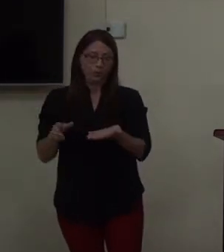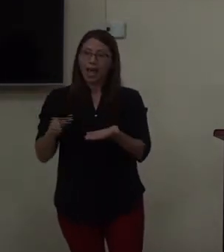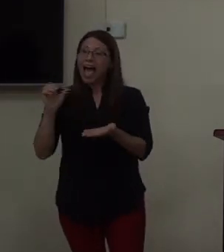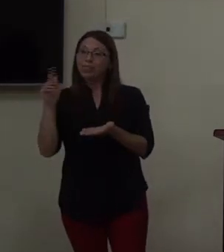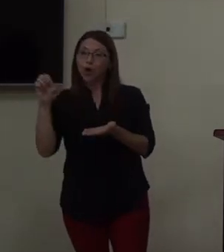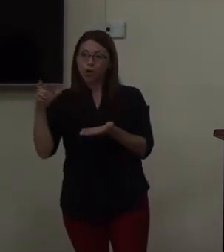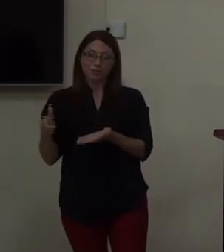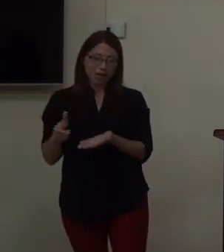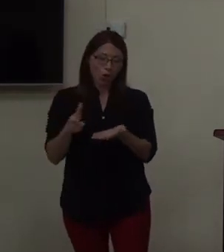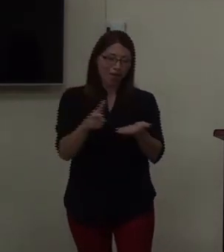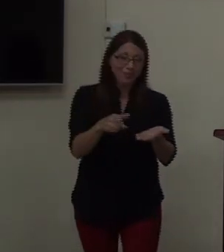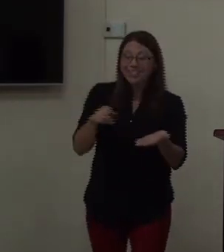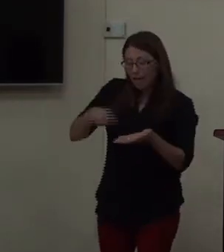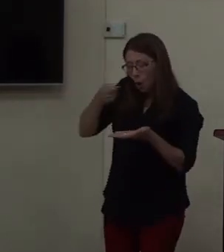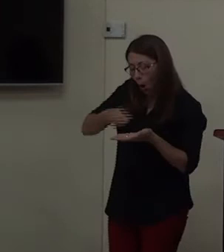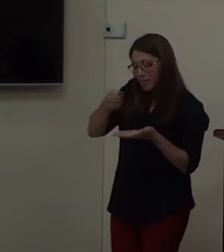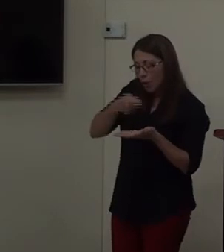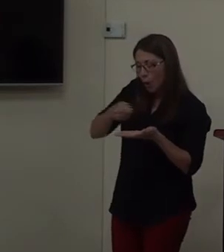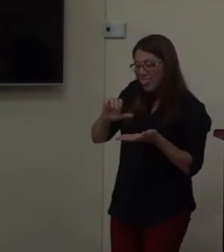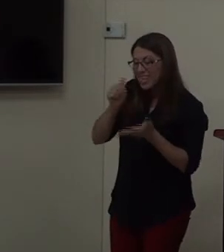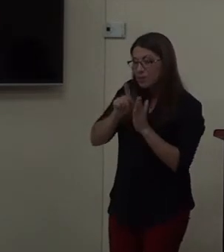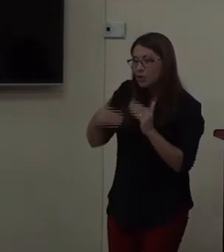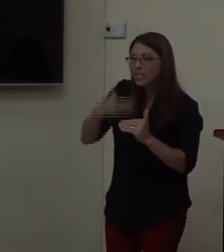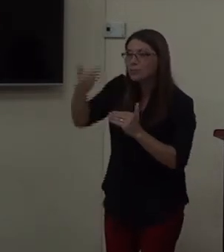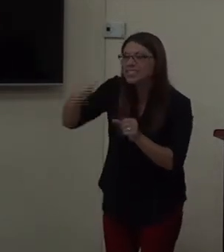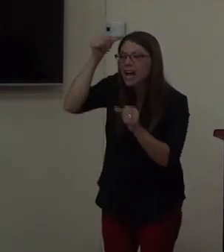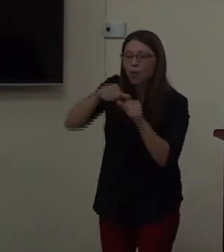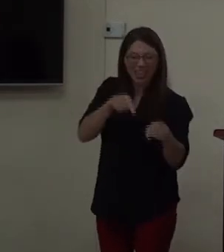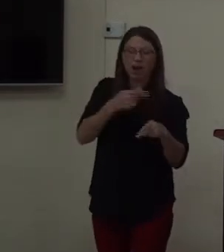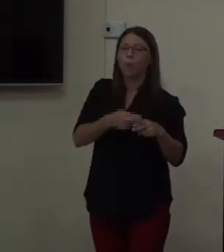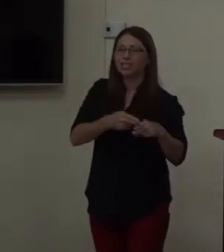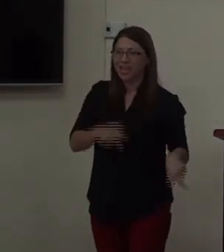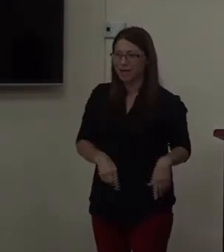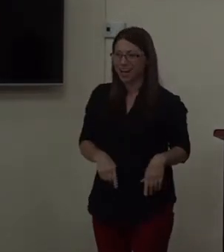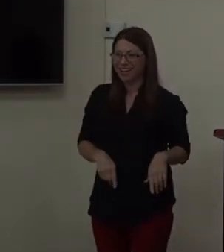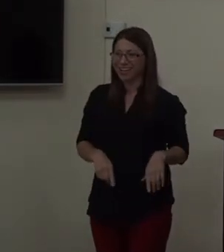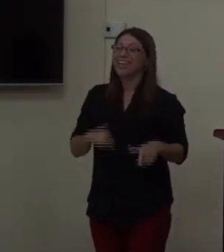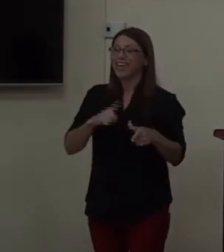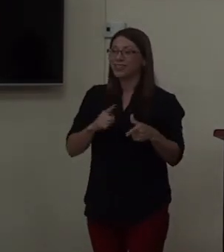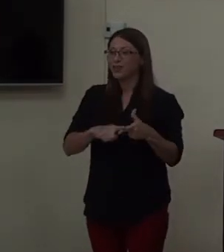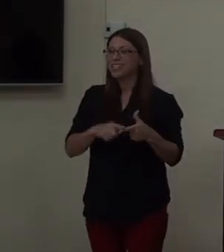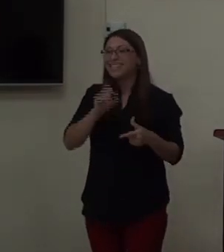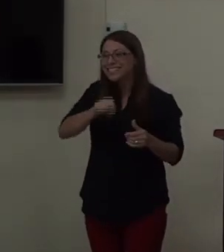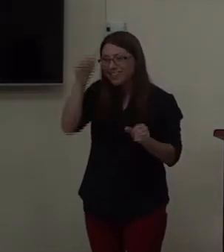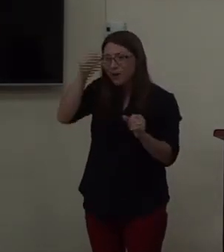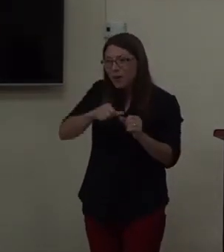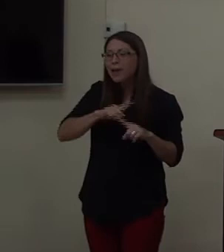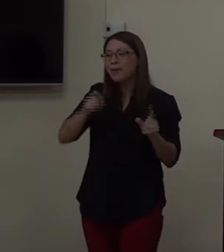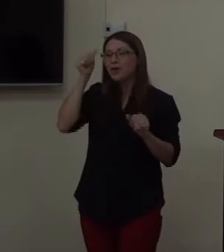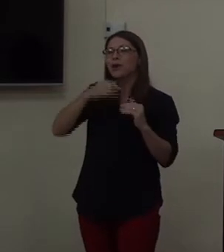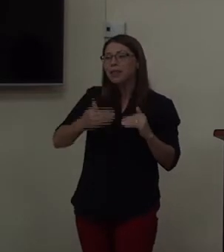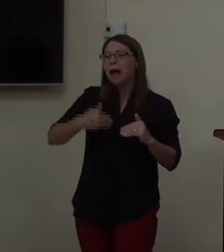llama. Entonces, ese estímulo para acordarse. Sí recuerda, ¿verdad? Es lindísimo trabajar también con